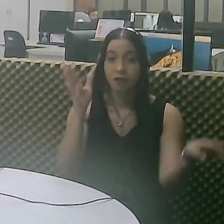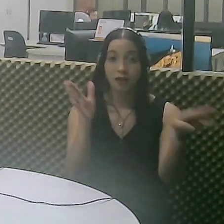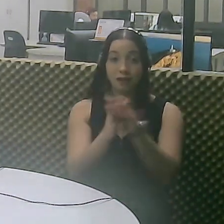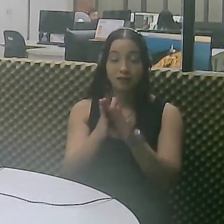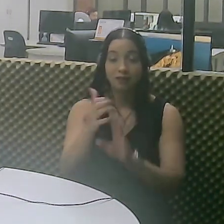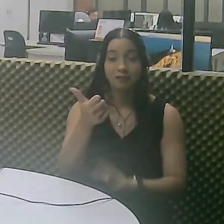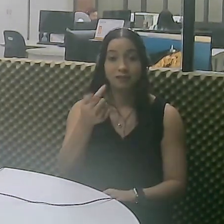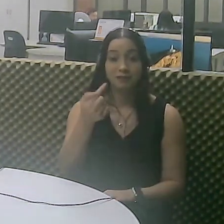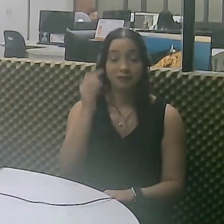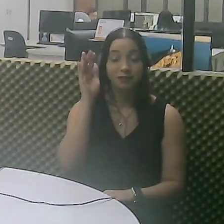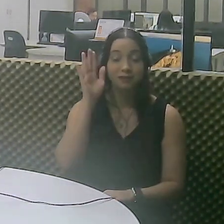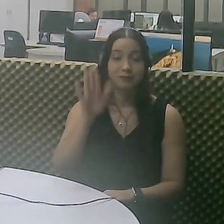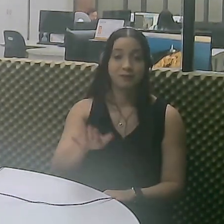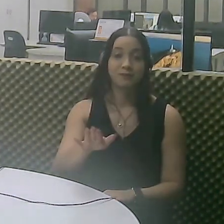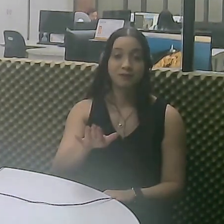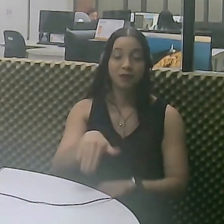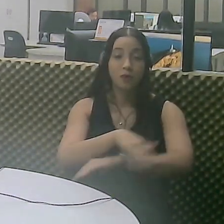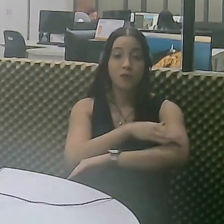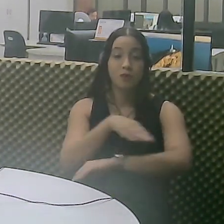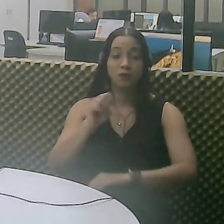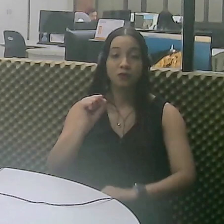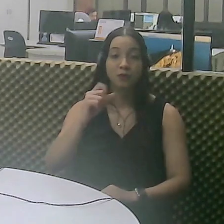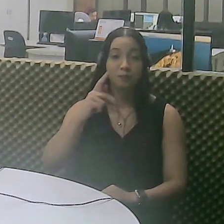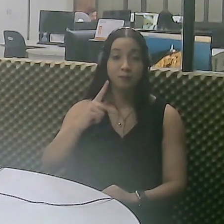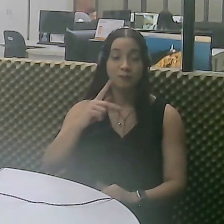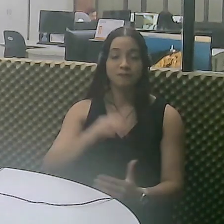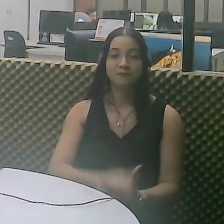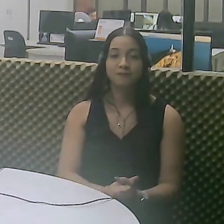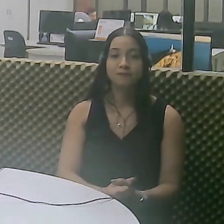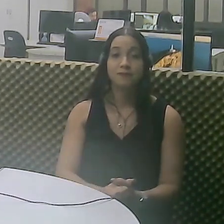às 17 horas na Avenida Segismundo Pereira,